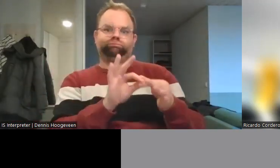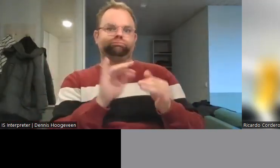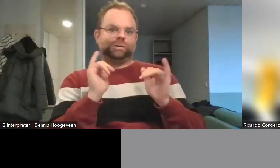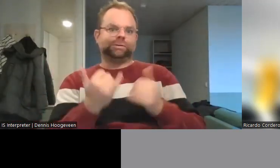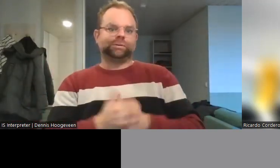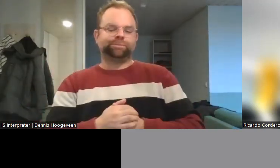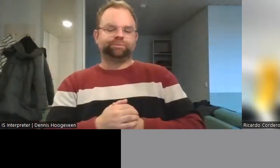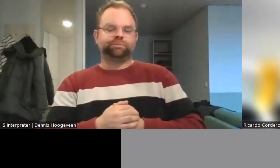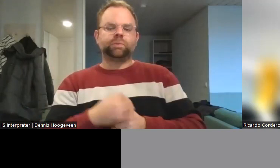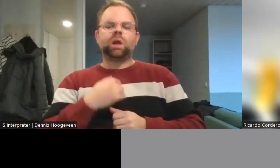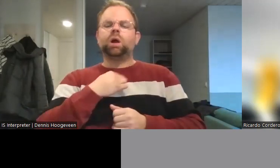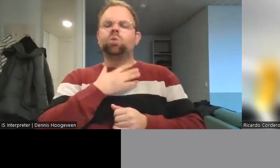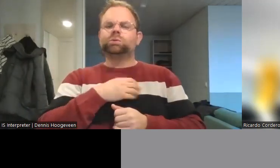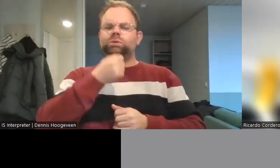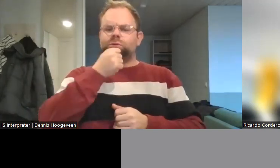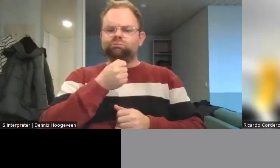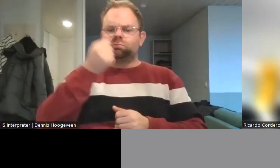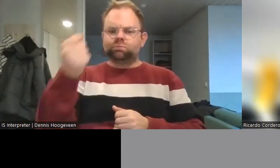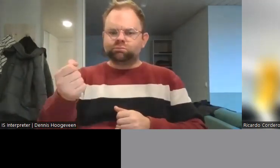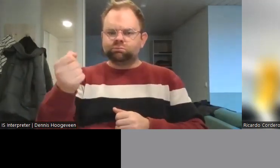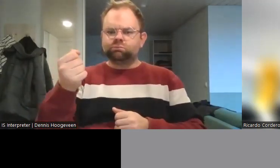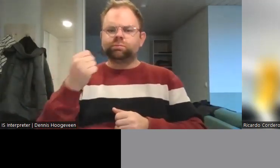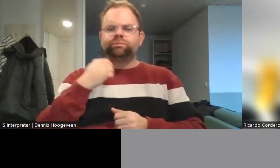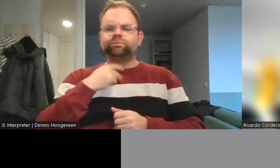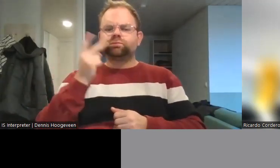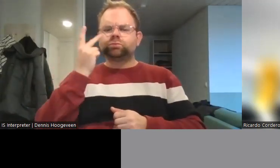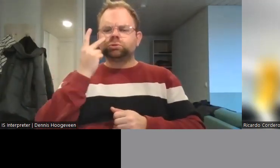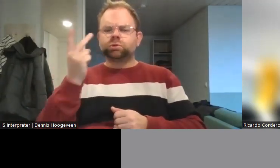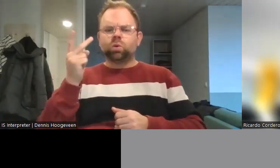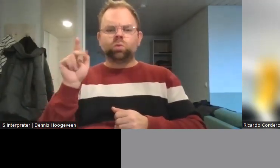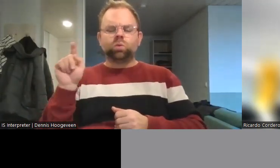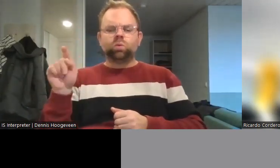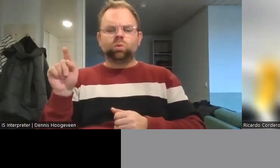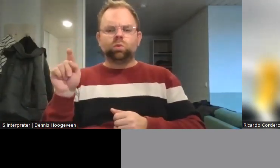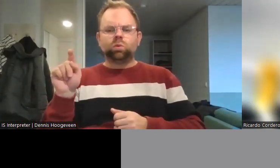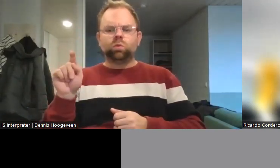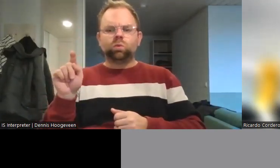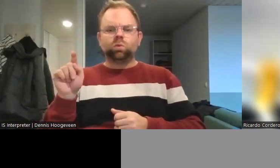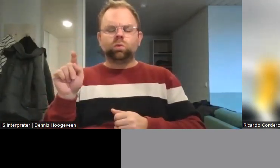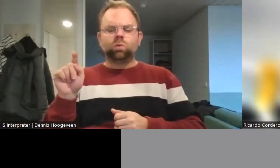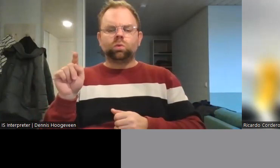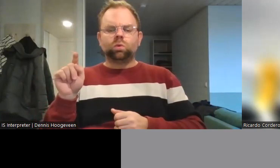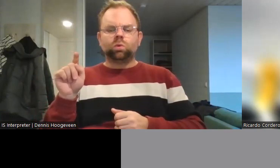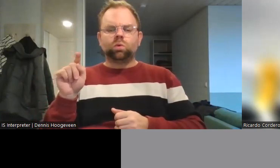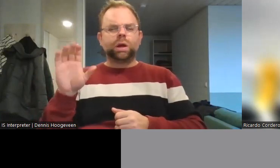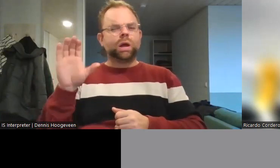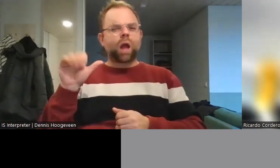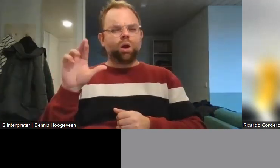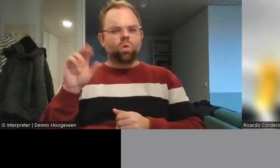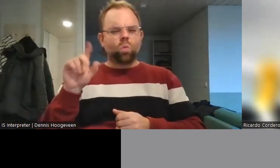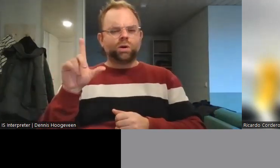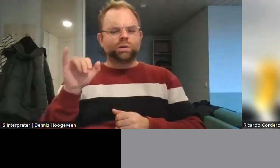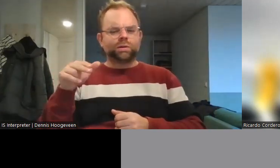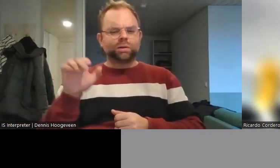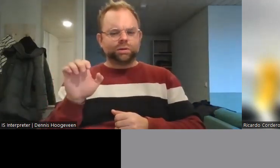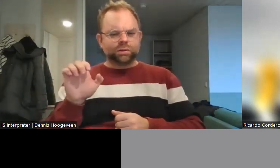J'ai vu que Caroline a levé la main. Je vais vous permettre